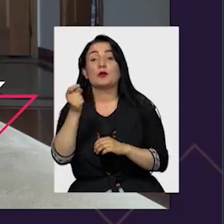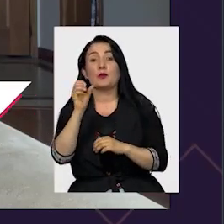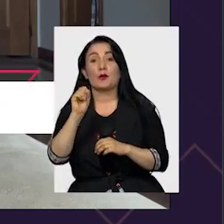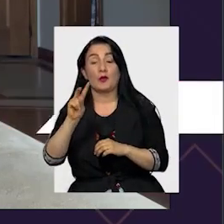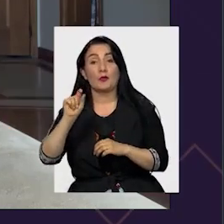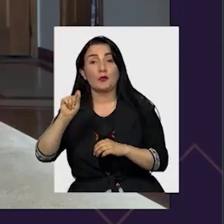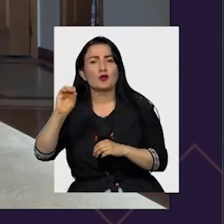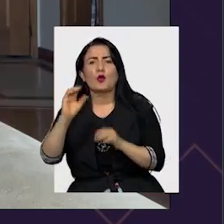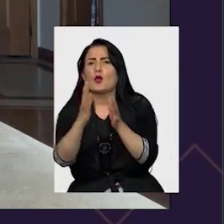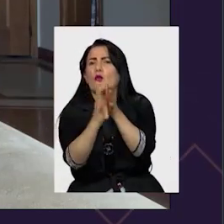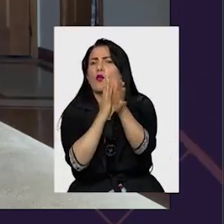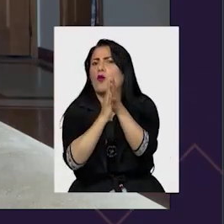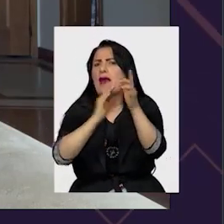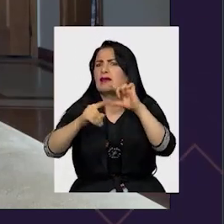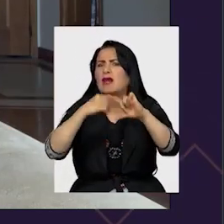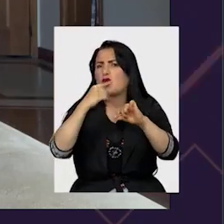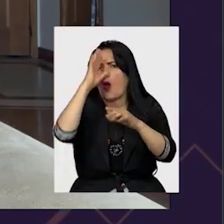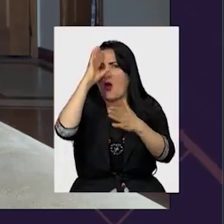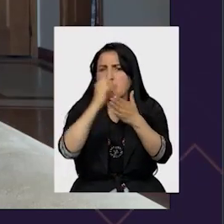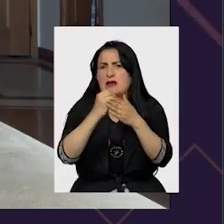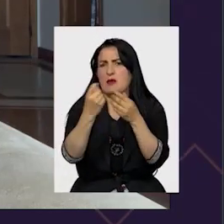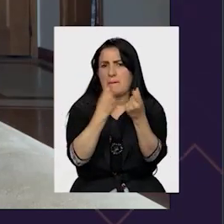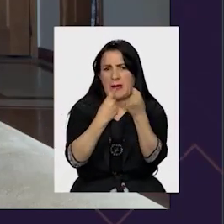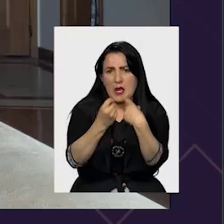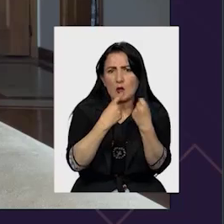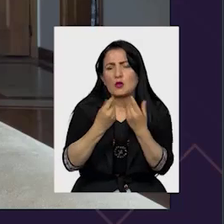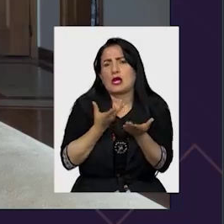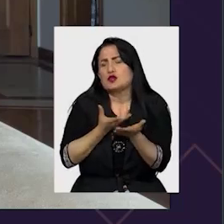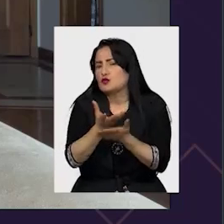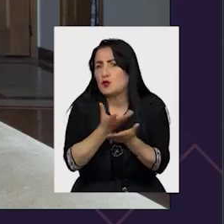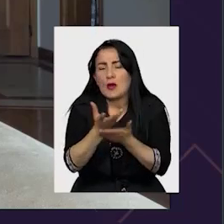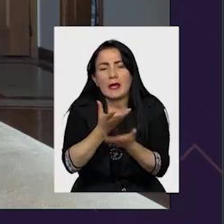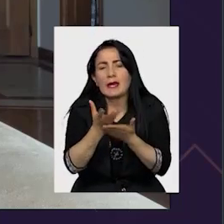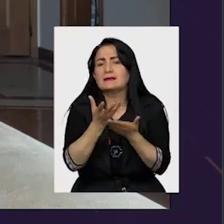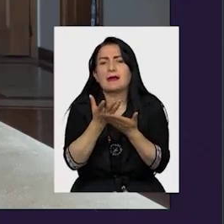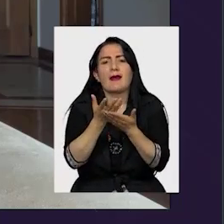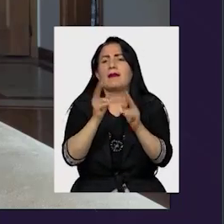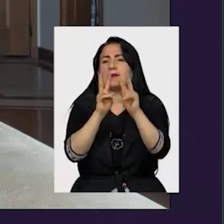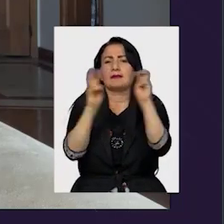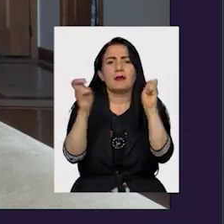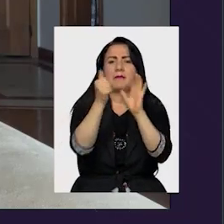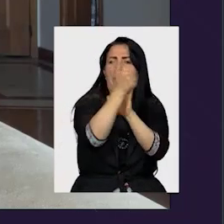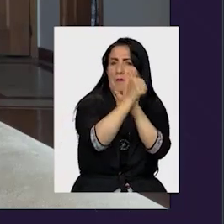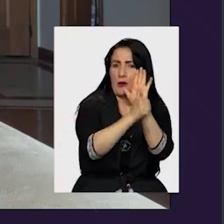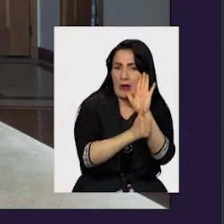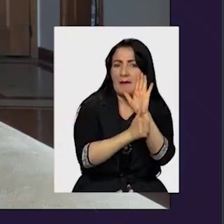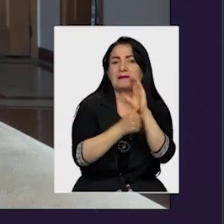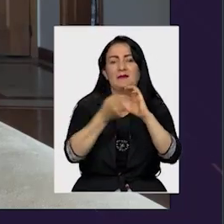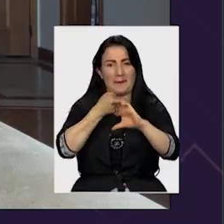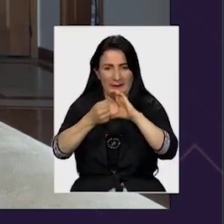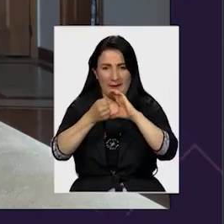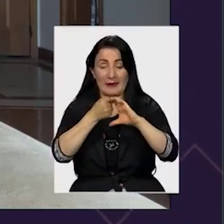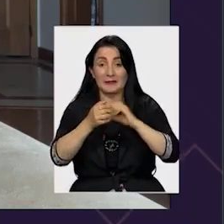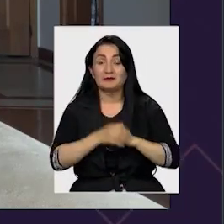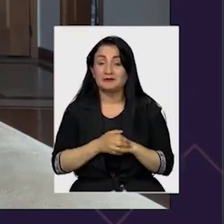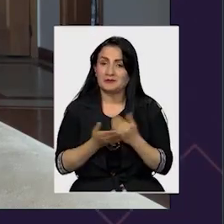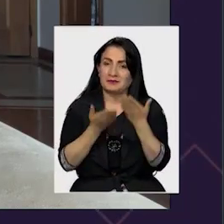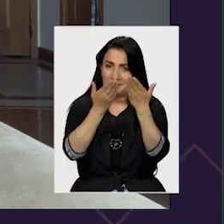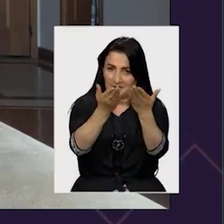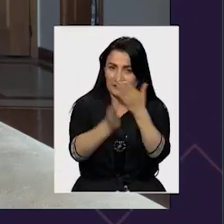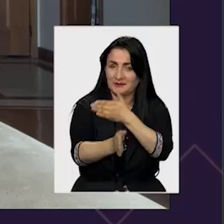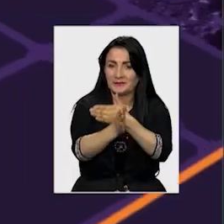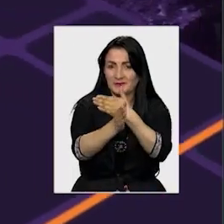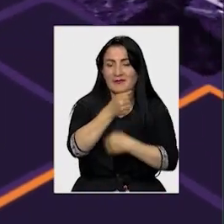defensoría@canalcapital.go.co y nos cuentan todos sus comentarios, preguntas o sugerencias acerca de la programación de Capital. Sigamos viendo